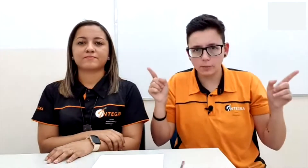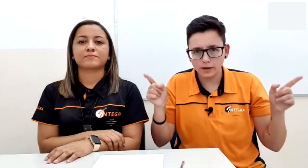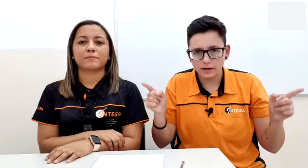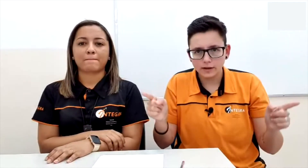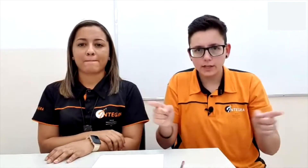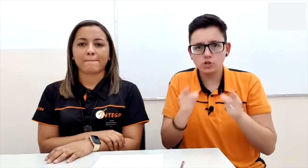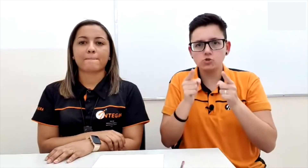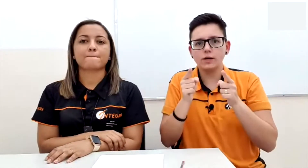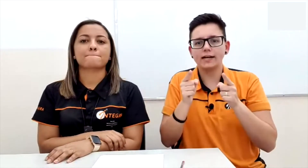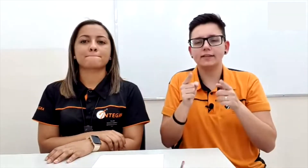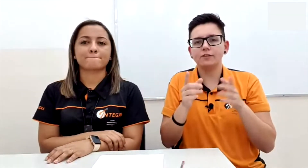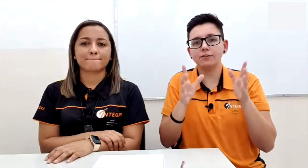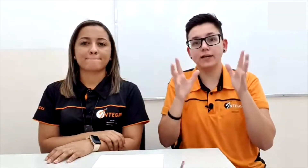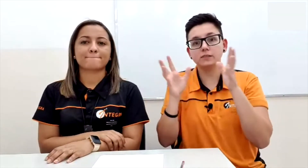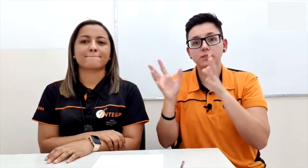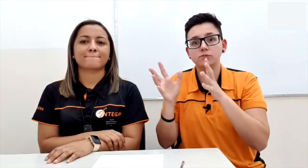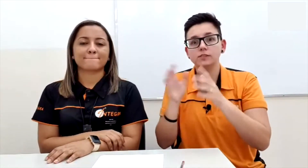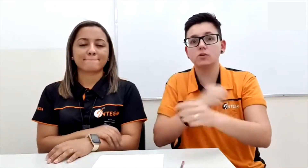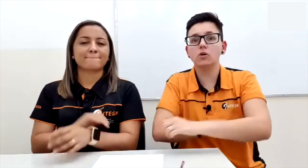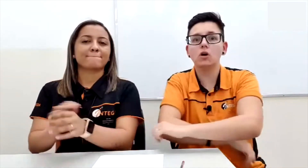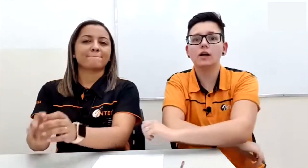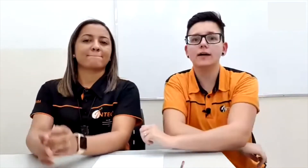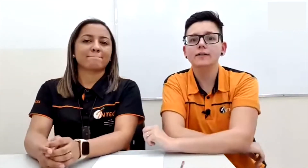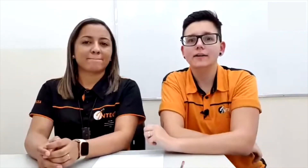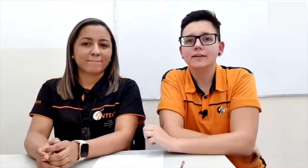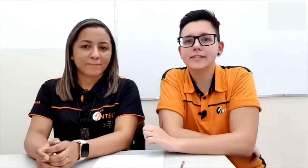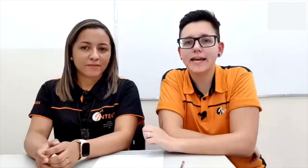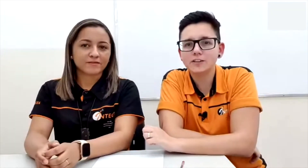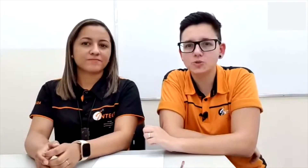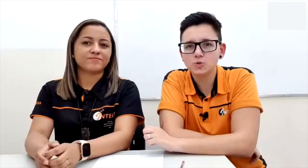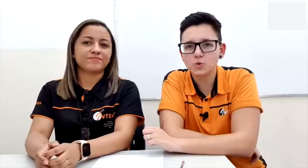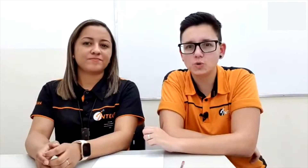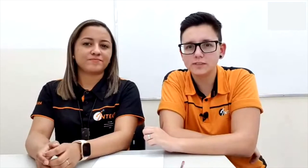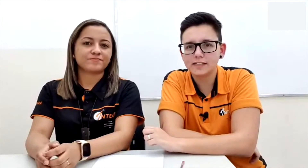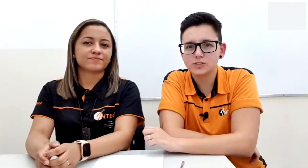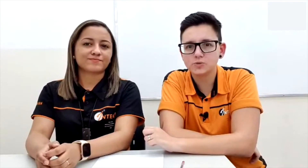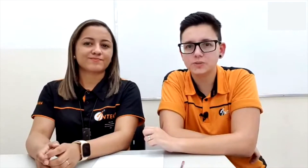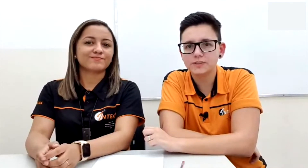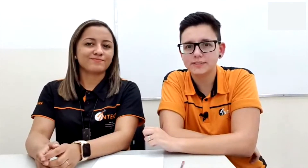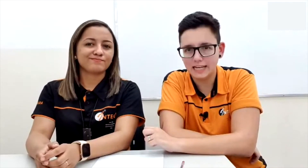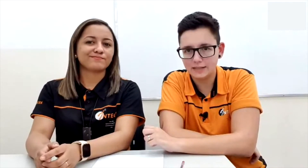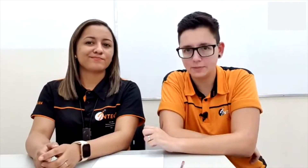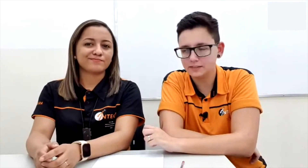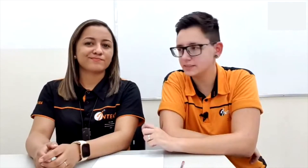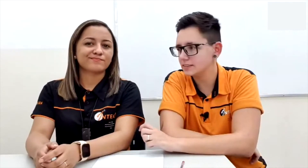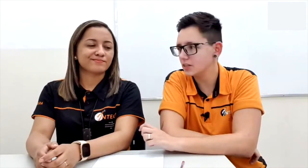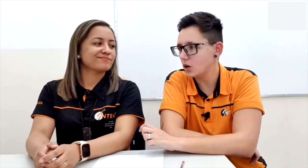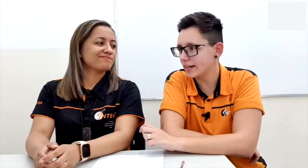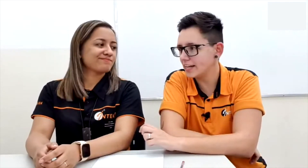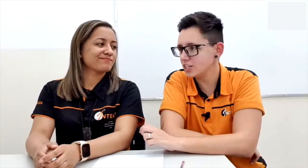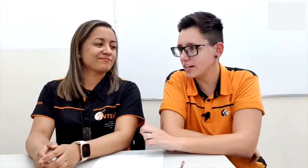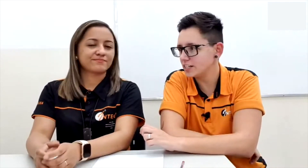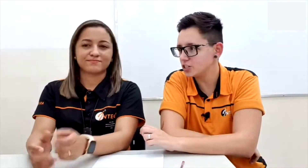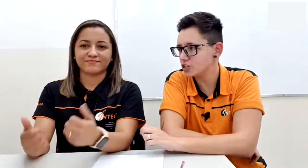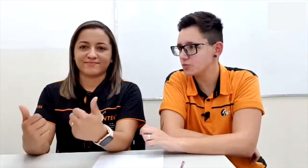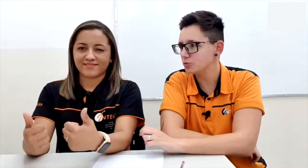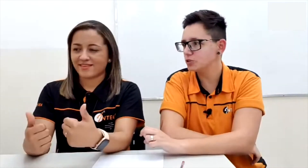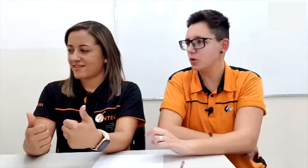uma enxugada na frase, mas você coloca dentro do contexto da Libras. Ok, gente? Muito bom,